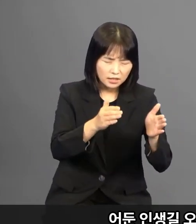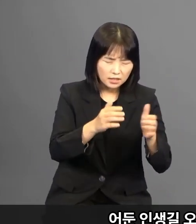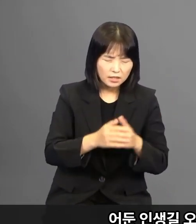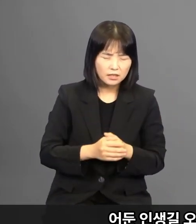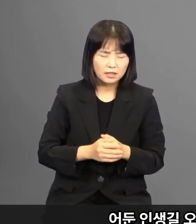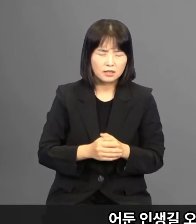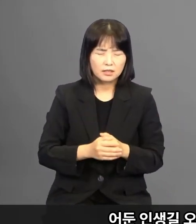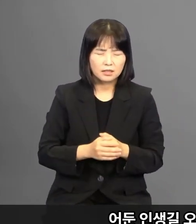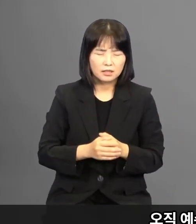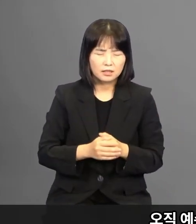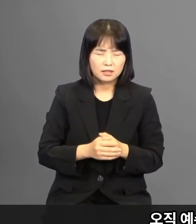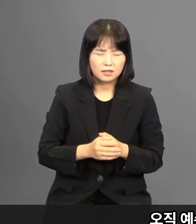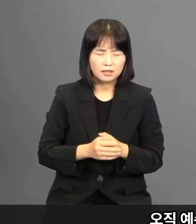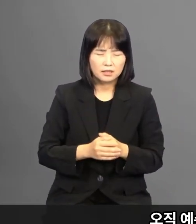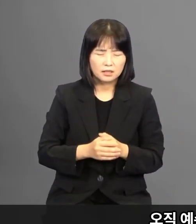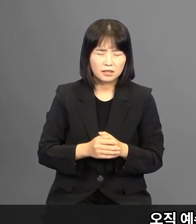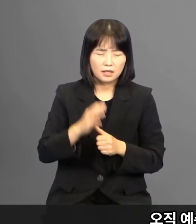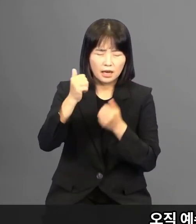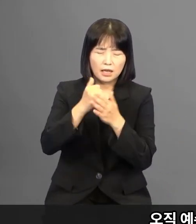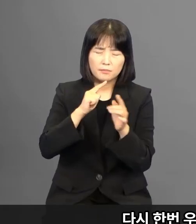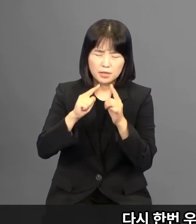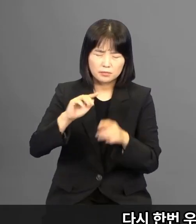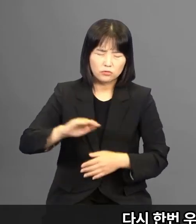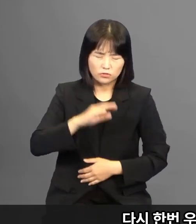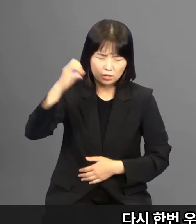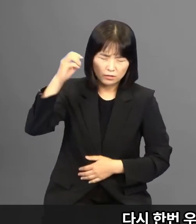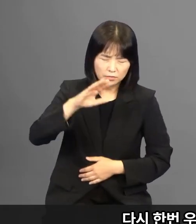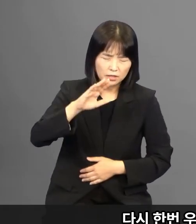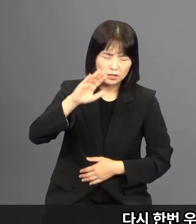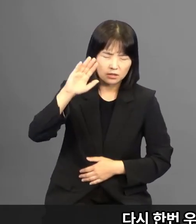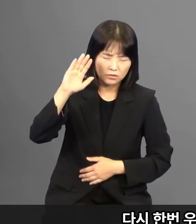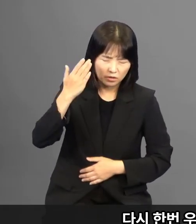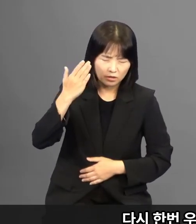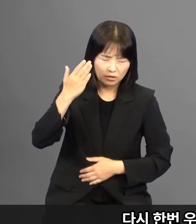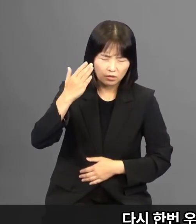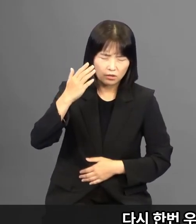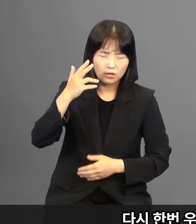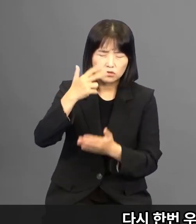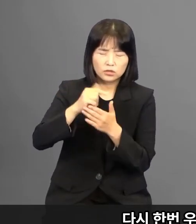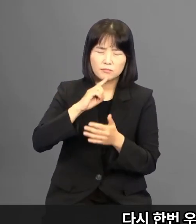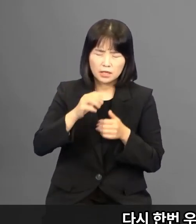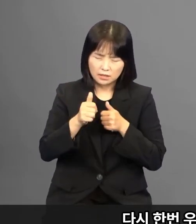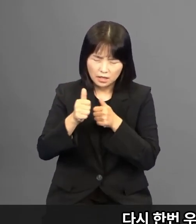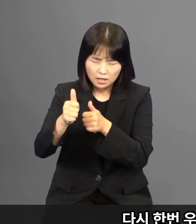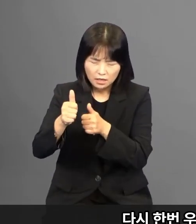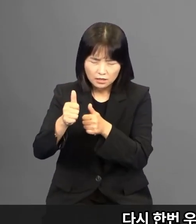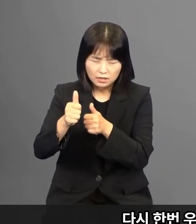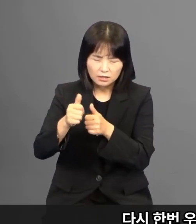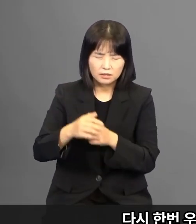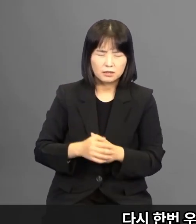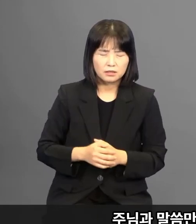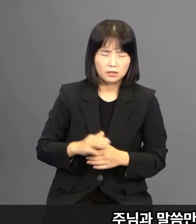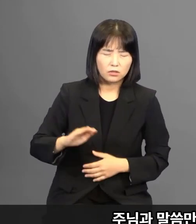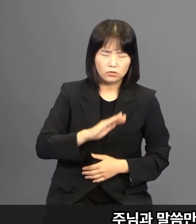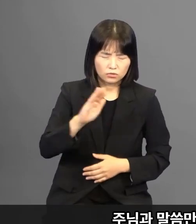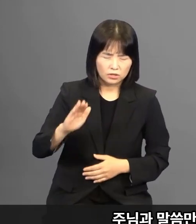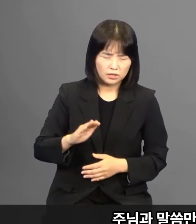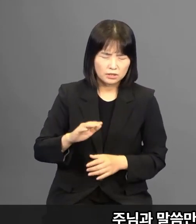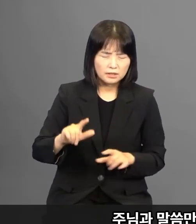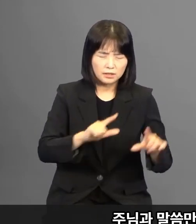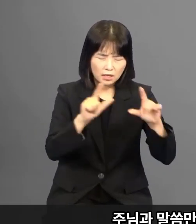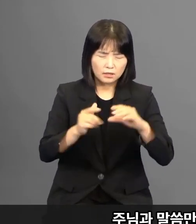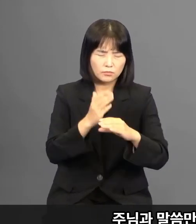우리의 등불 삼아 오직 예수님만을 따라가기로 다시 한번 우리 인생의 온 삶의 중심에